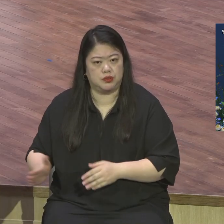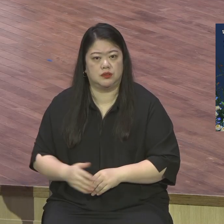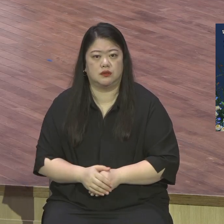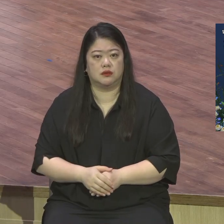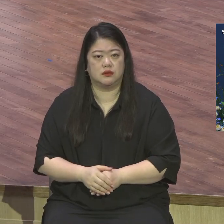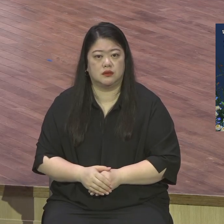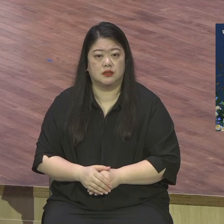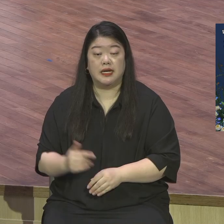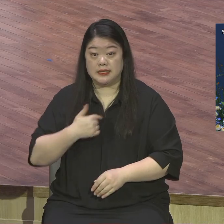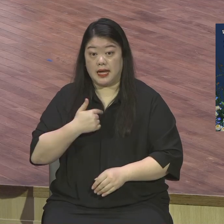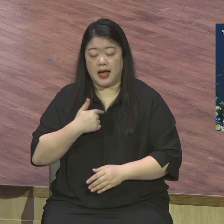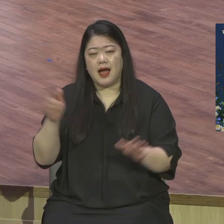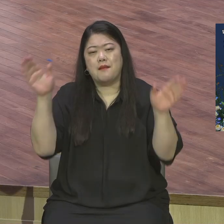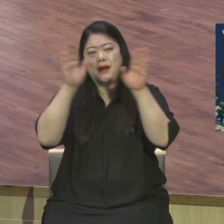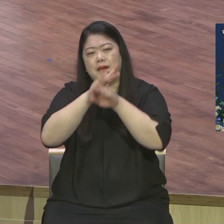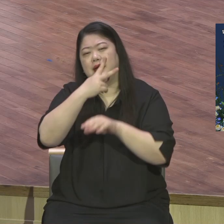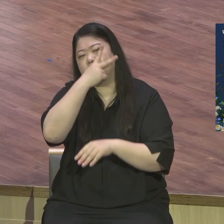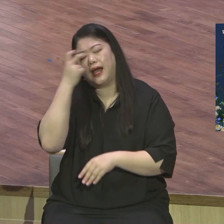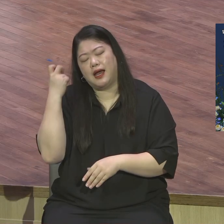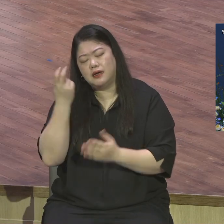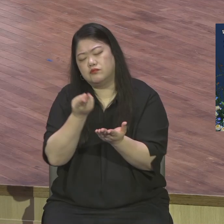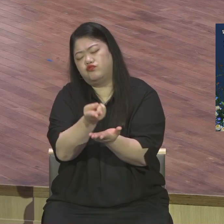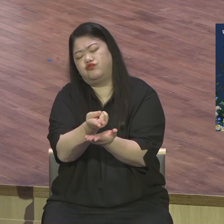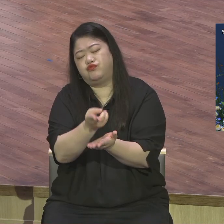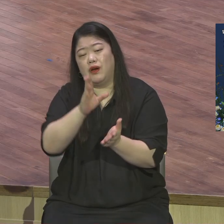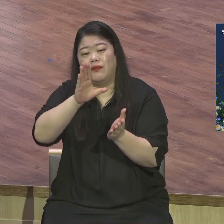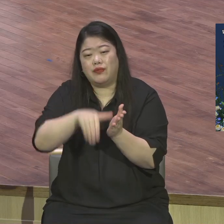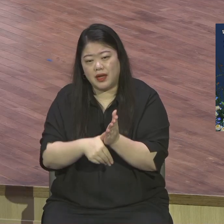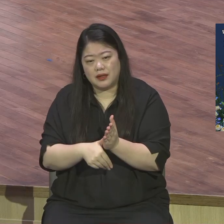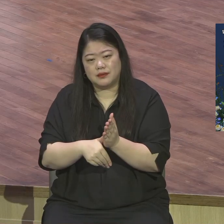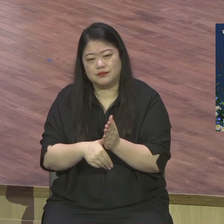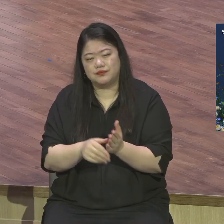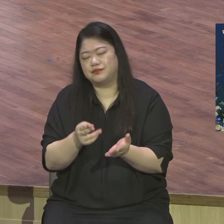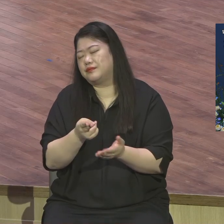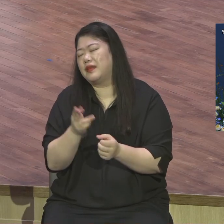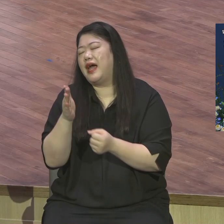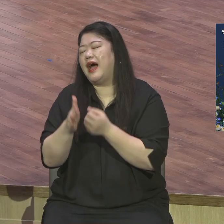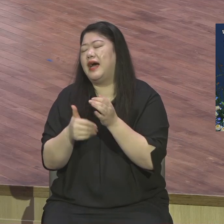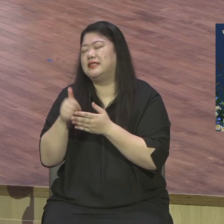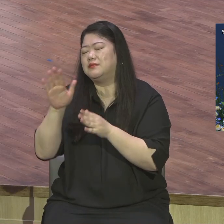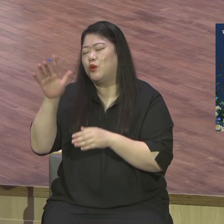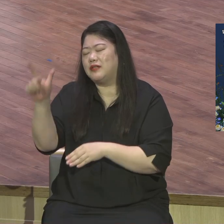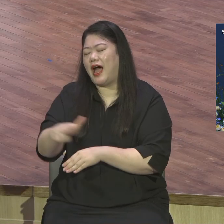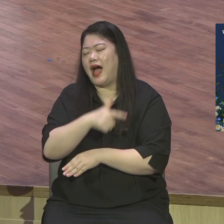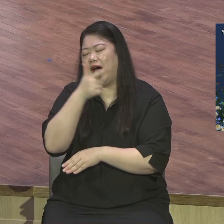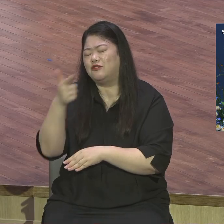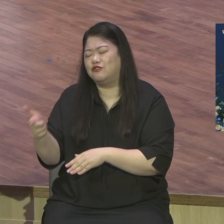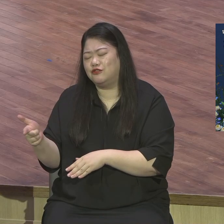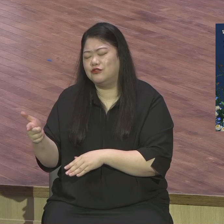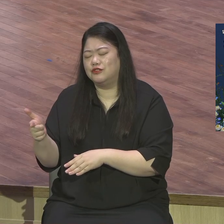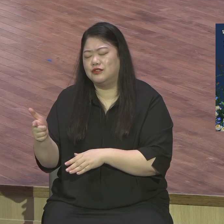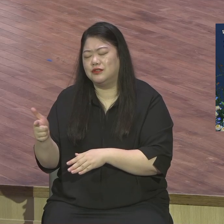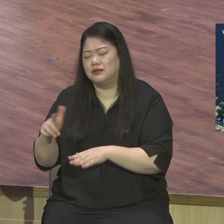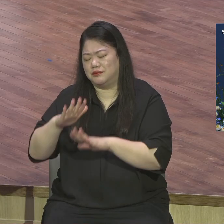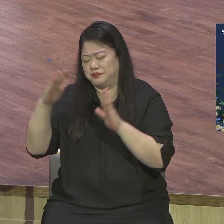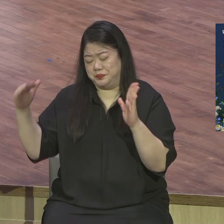밤도 하나님께 영원 부탁합니다 아침에 오늘 또 하루를 허락하심을 감사합니다